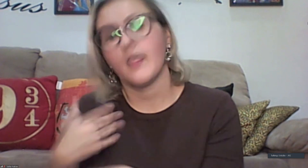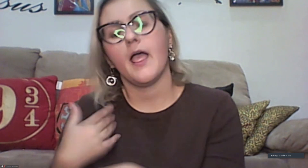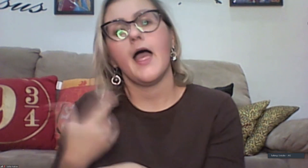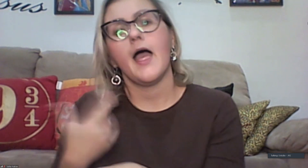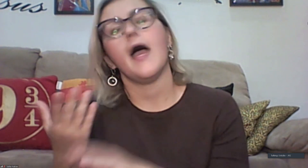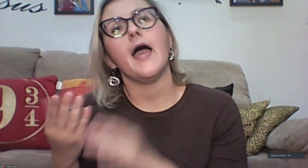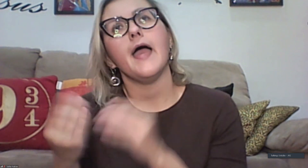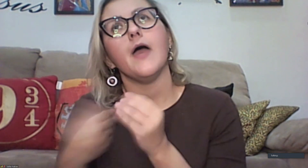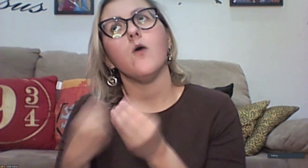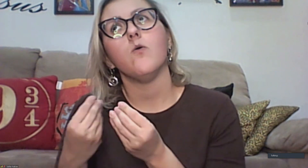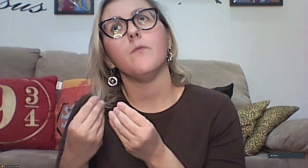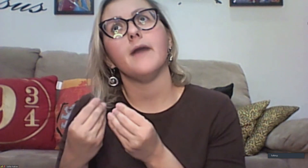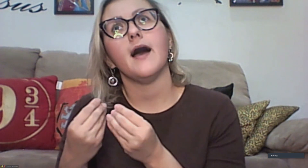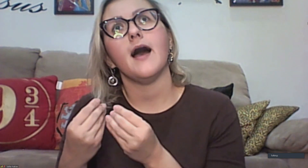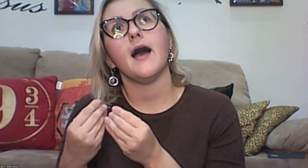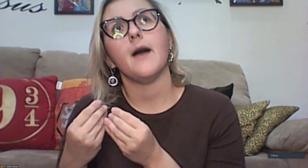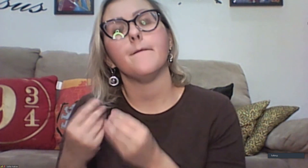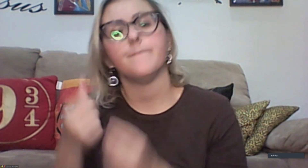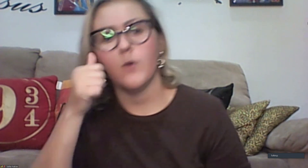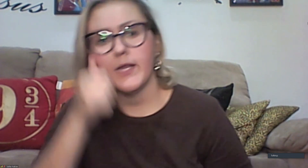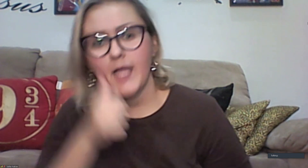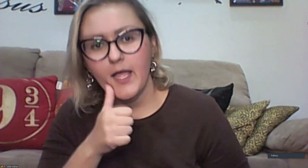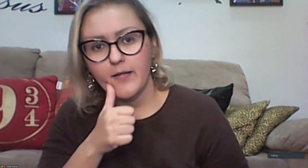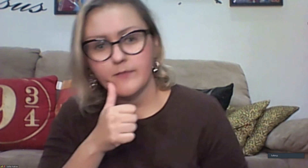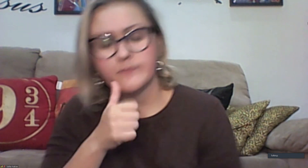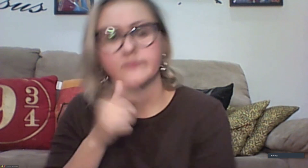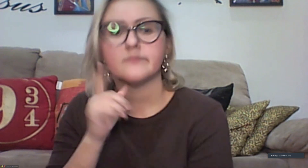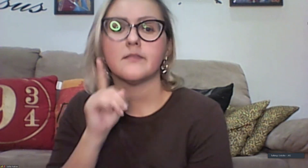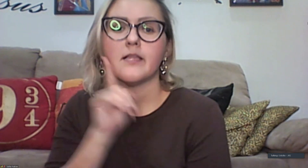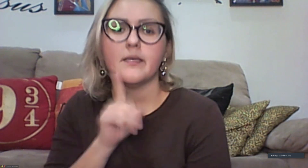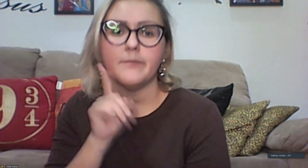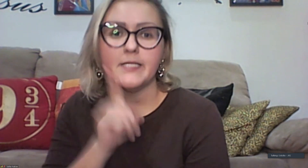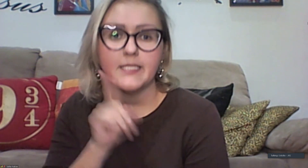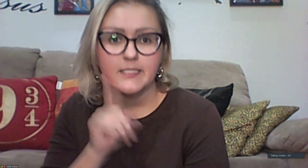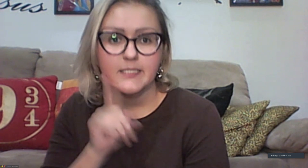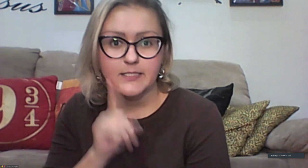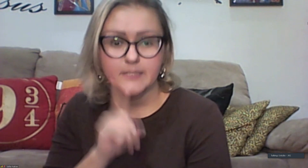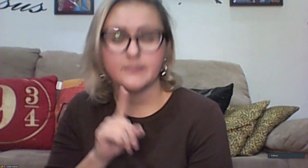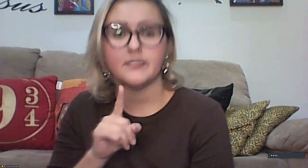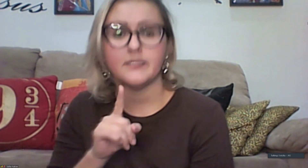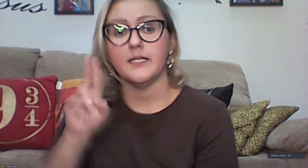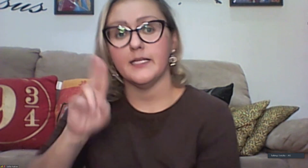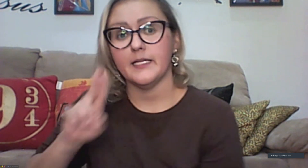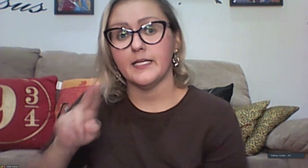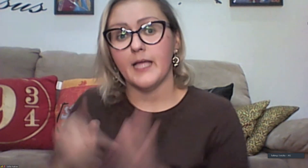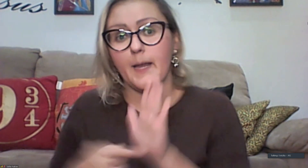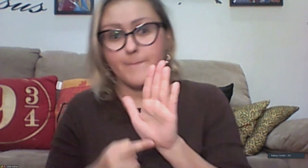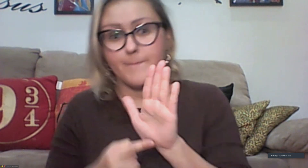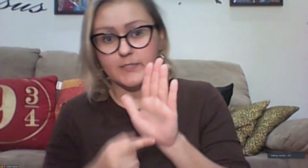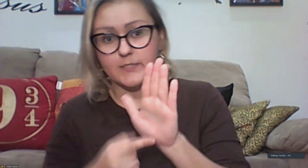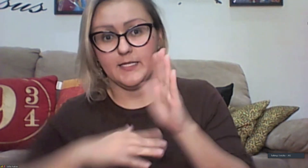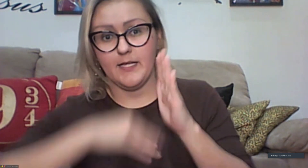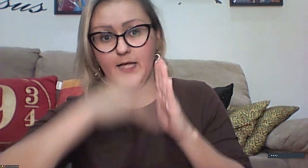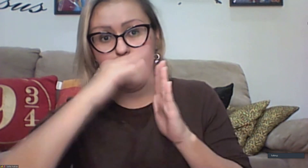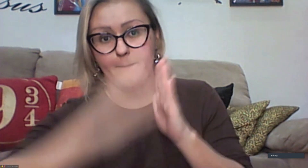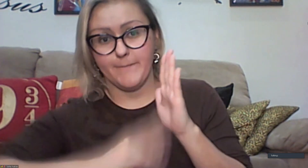é uma mulher lá dos Estados Unidos, uma mulher americana, que ela mostra